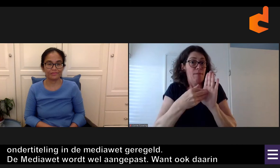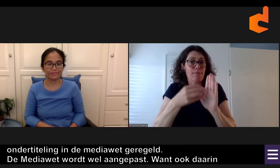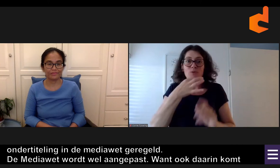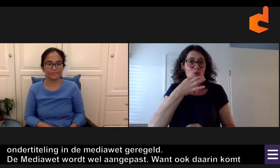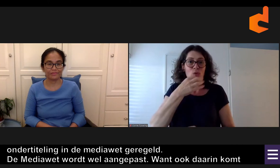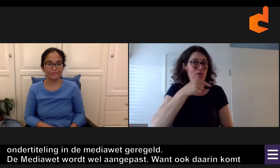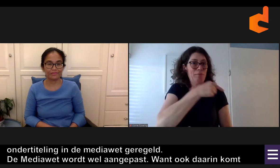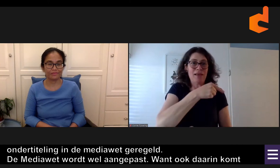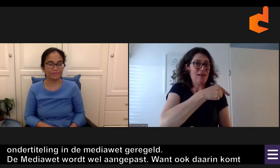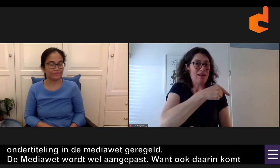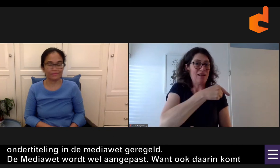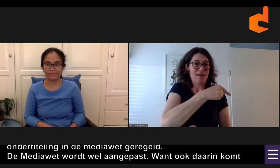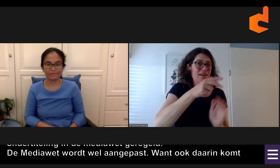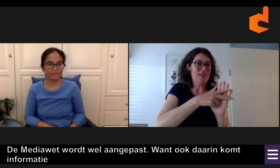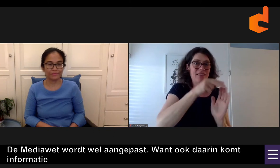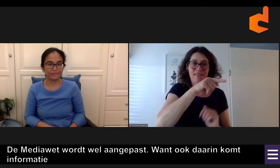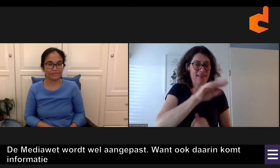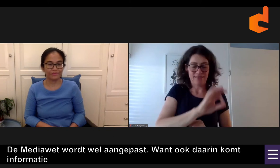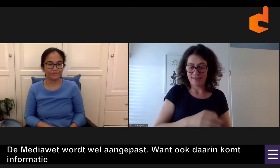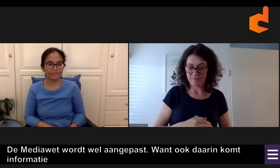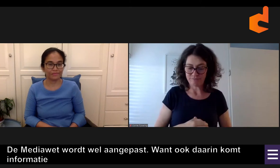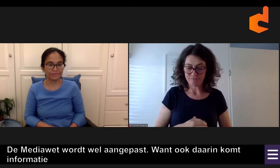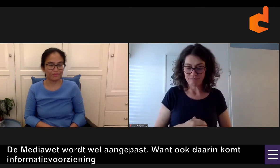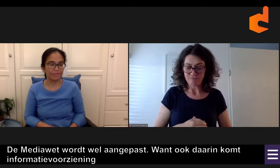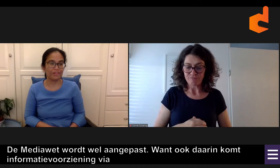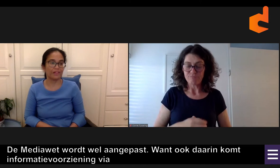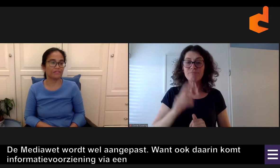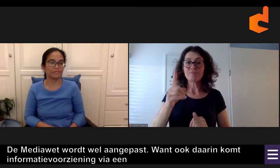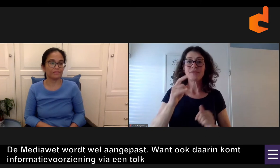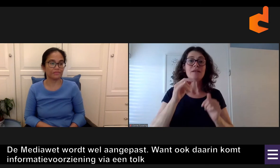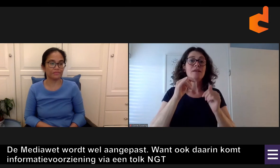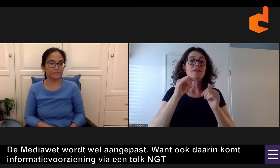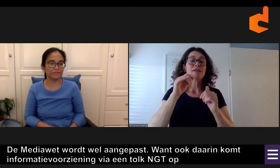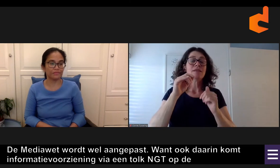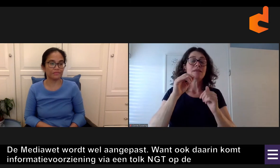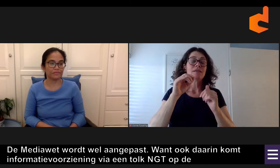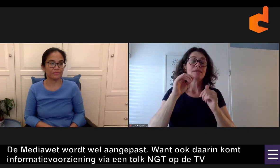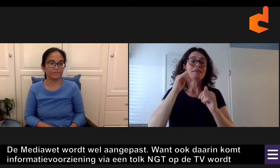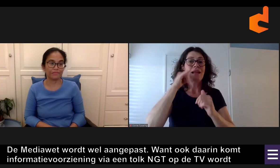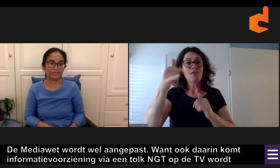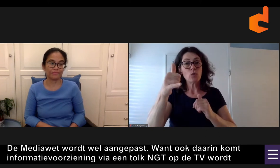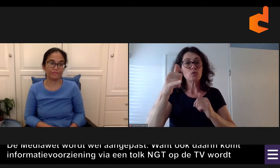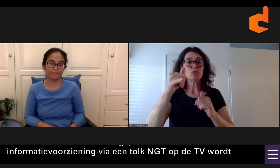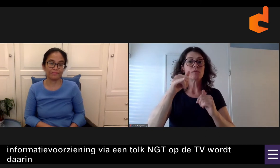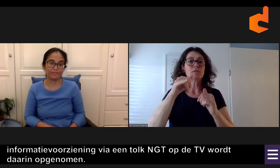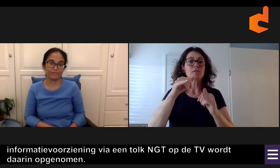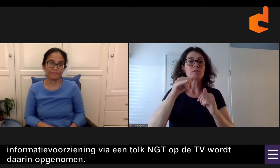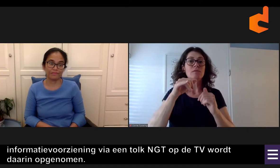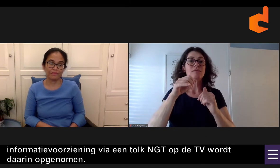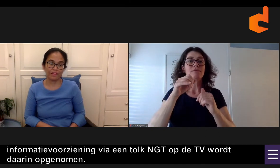informatievoorziening via een tolk EGT op de televisie wordt daarin opgenomen. Dus daarvoor is de wet op erkenning van EGT ook niet voor